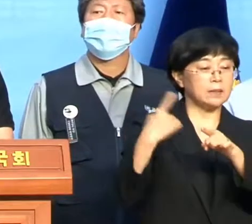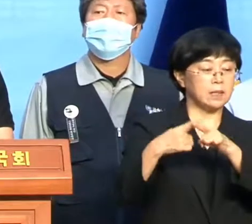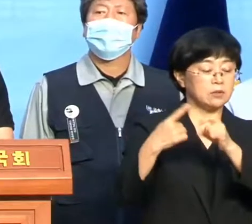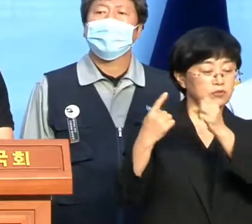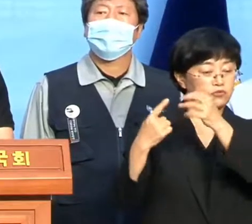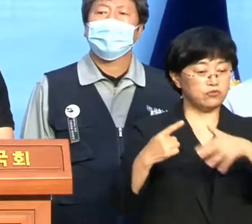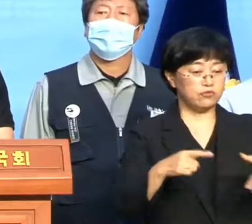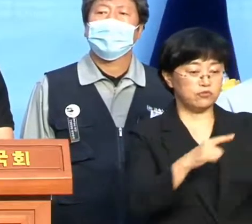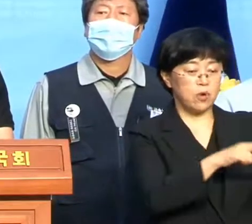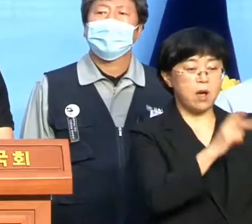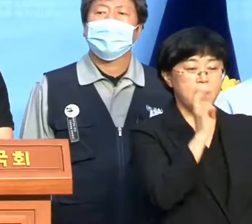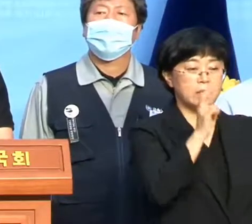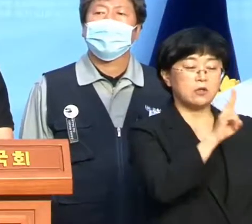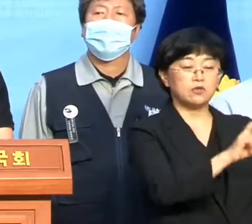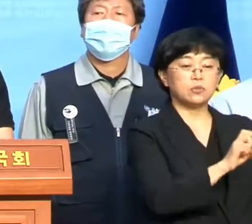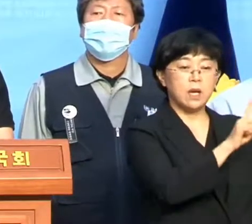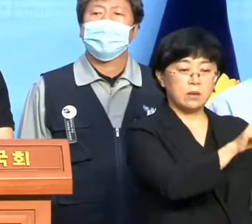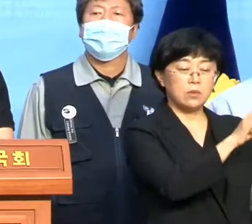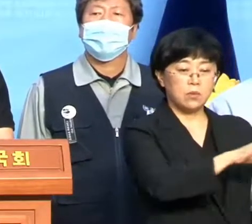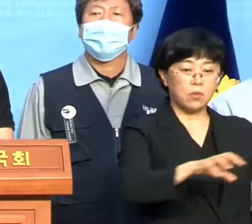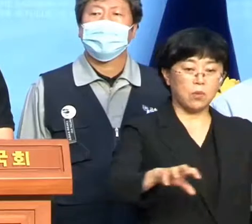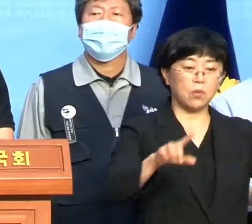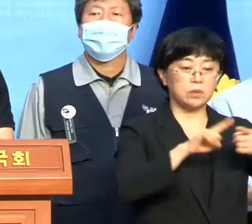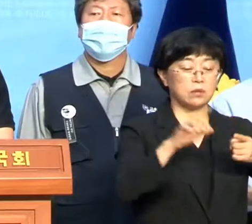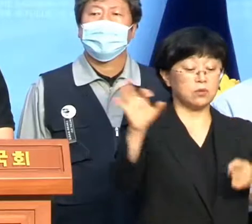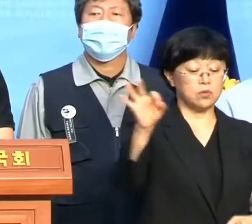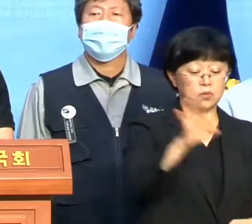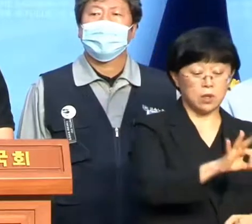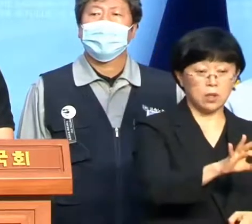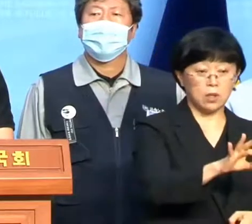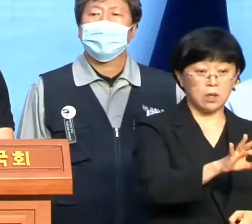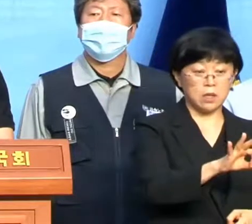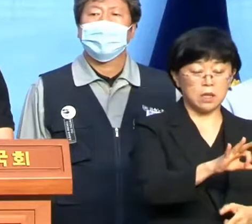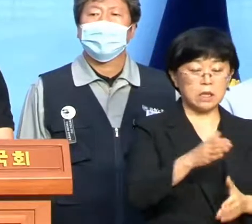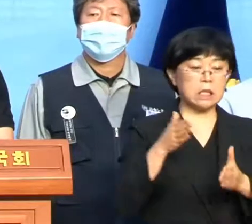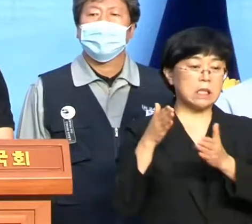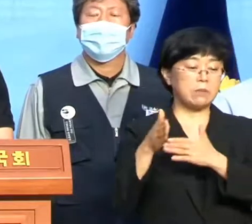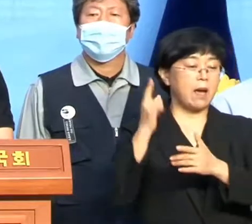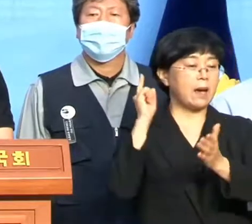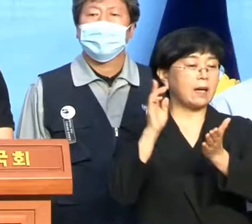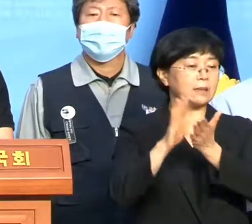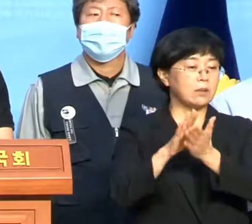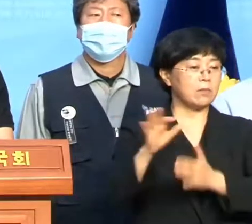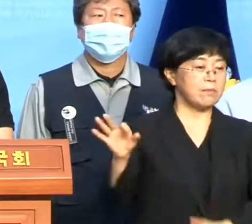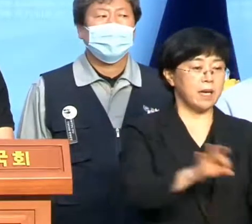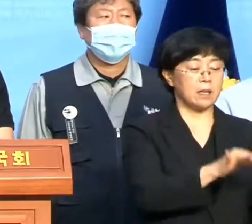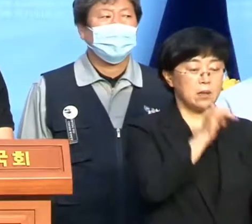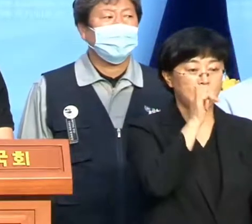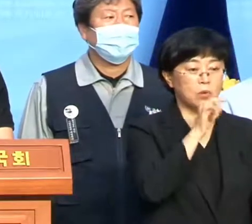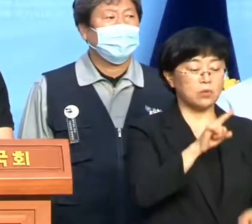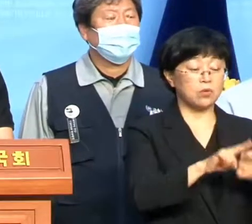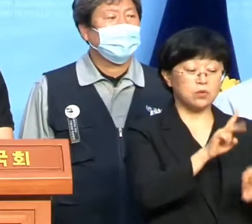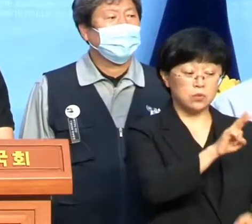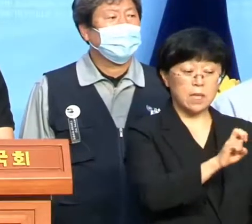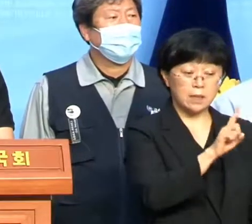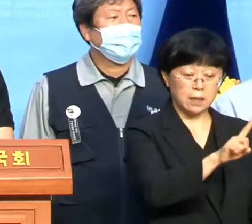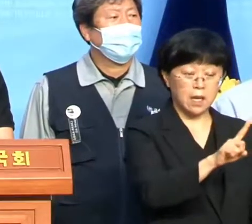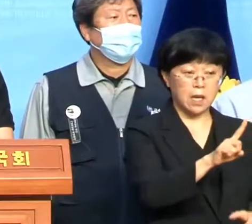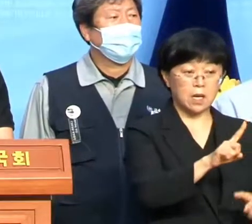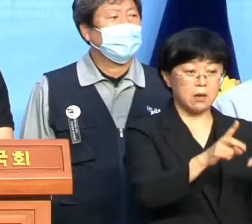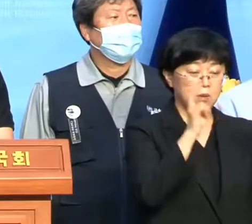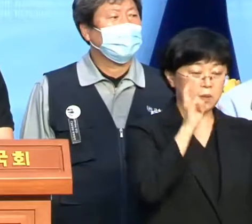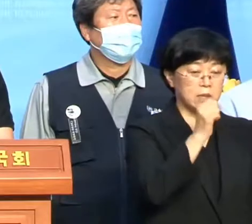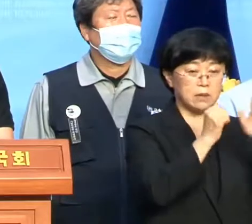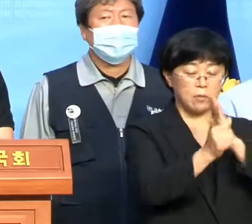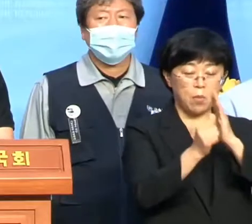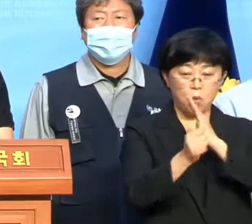하청업체 21 곳에 기성 급 일방 지급을 요구하였고 21개 업체